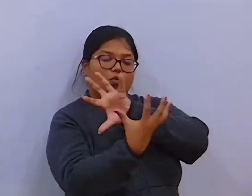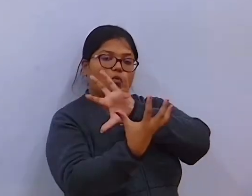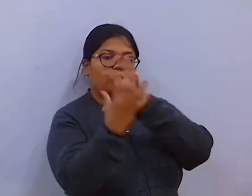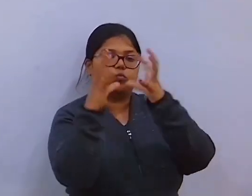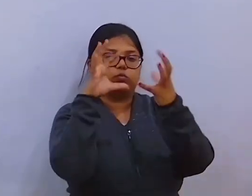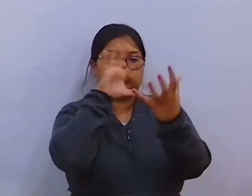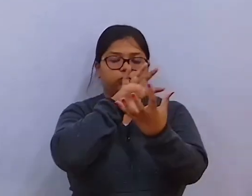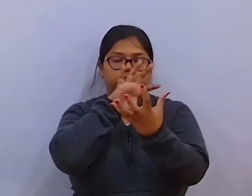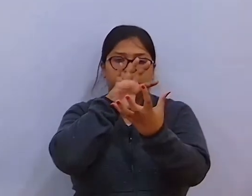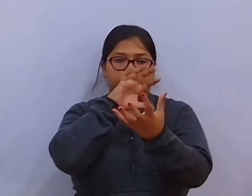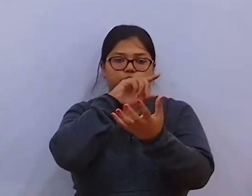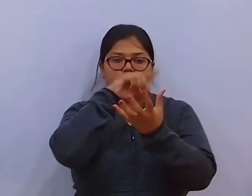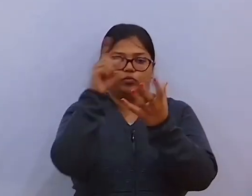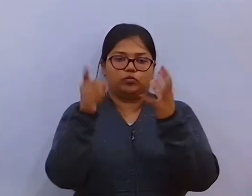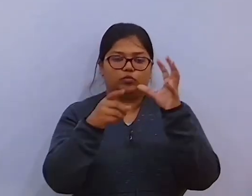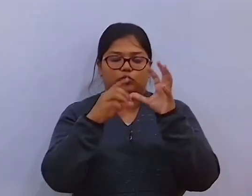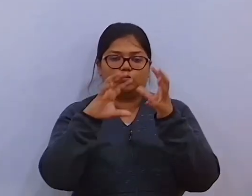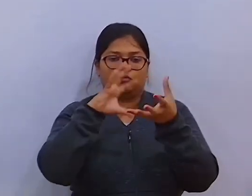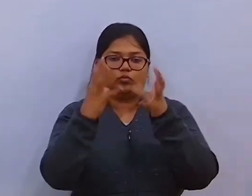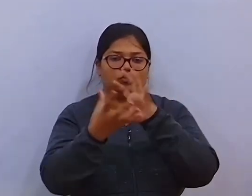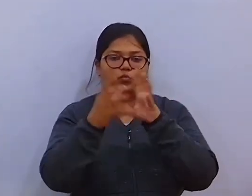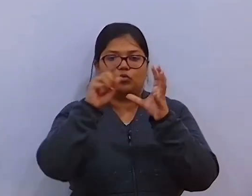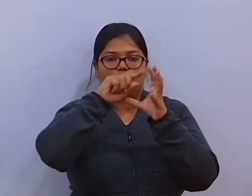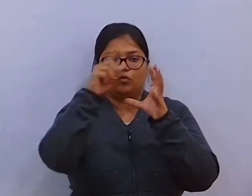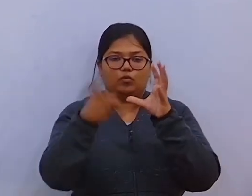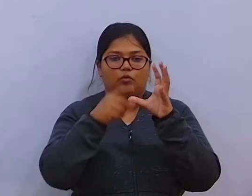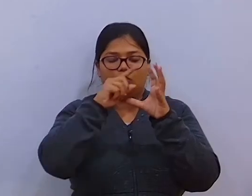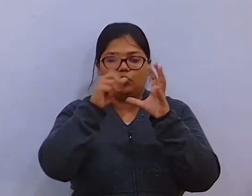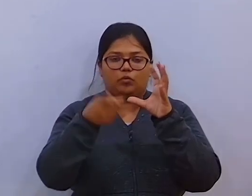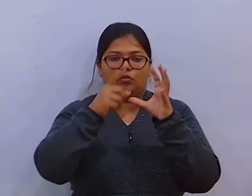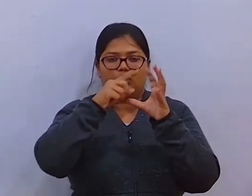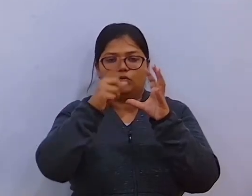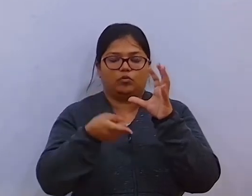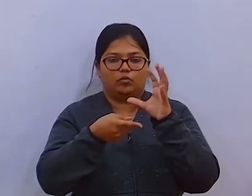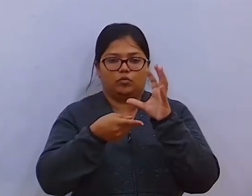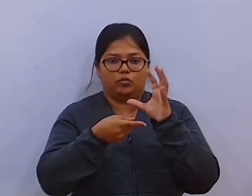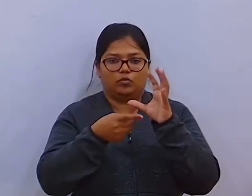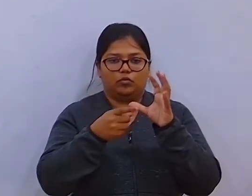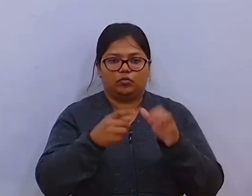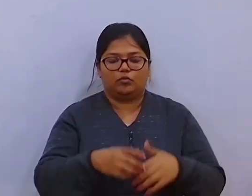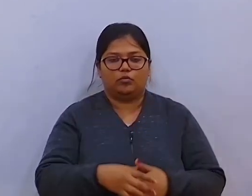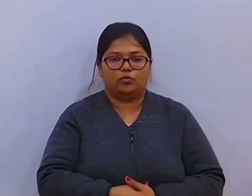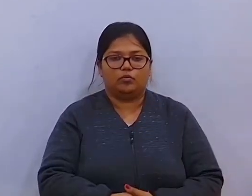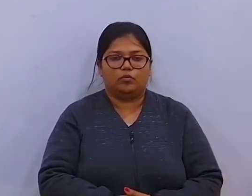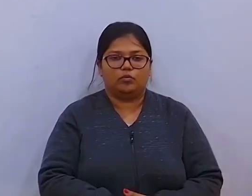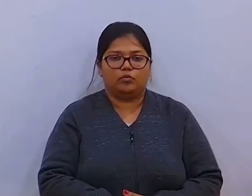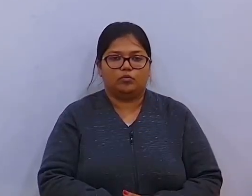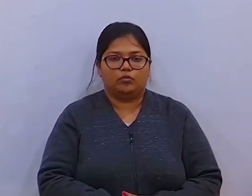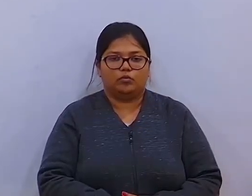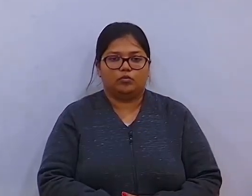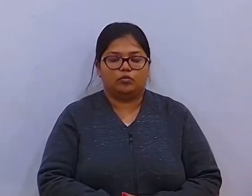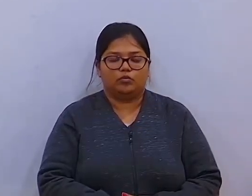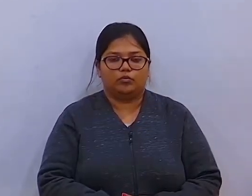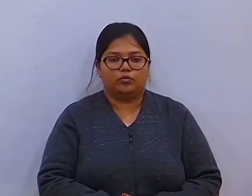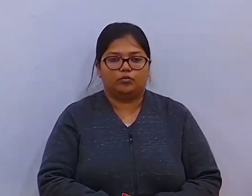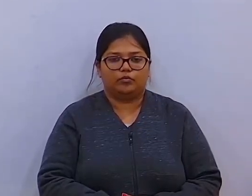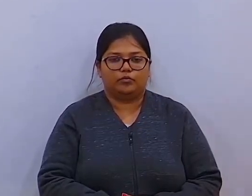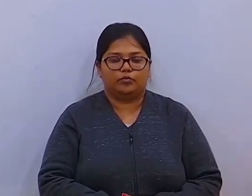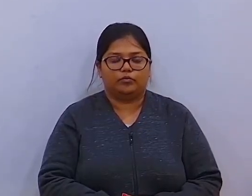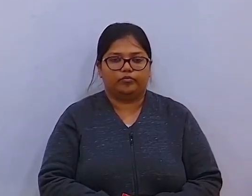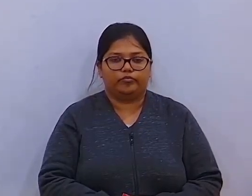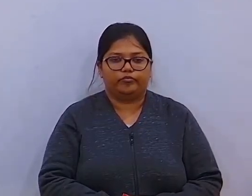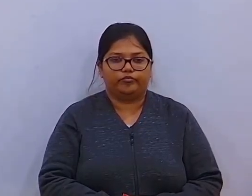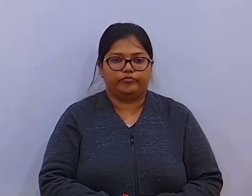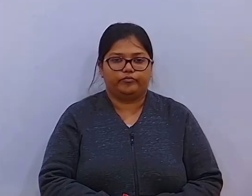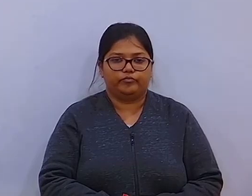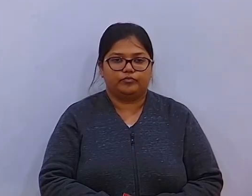है, कि सबसे पहले आप लोग अगर नोट्स बना रहे होगे तो आप लोग जो है उस चीज़ को लिखते जाओ, मैं साथ में लिख रही